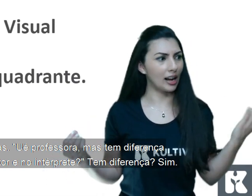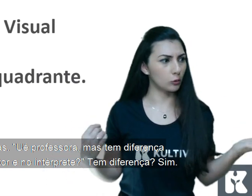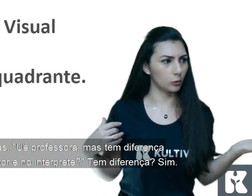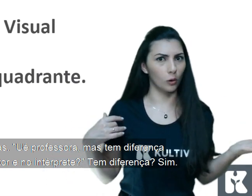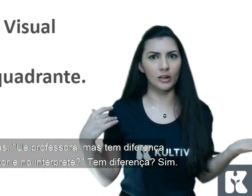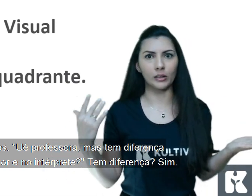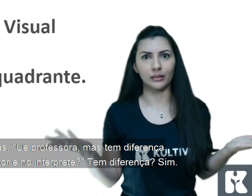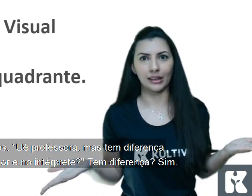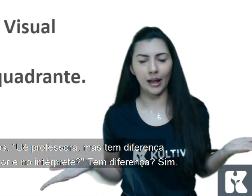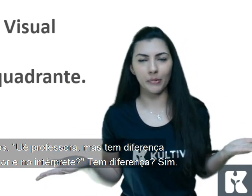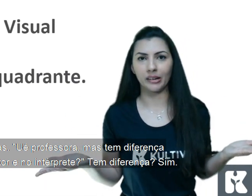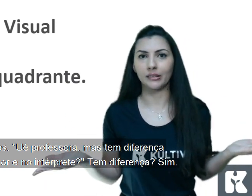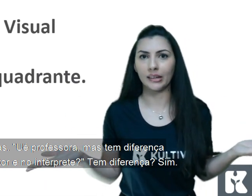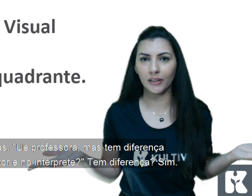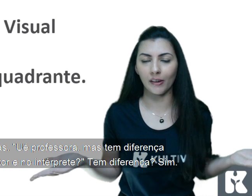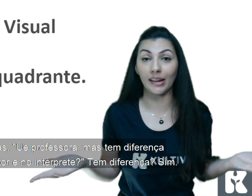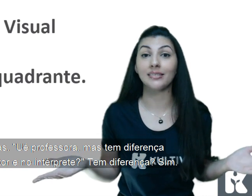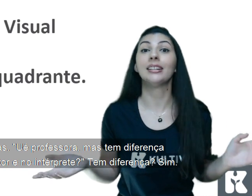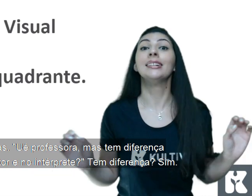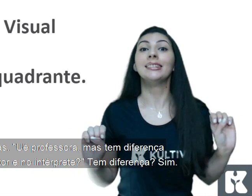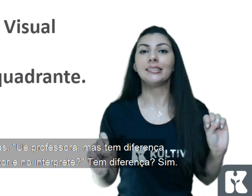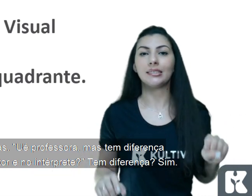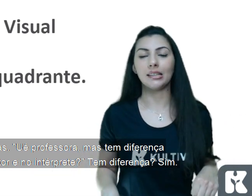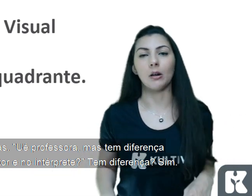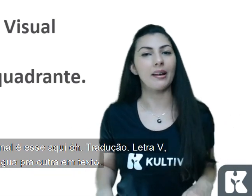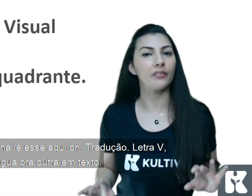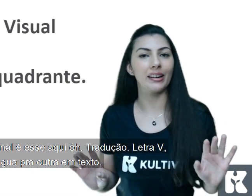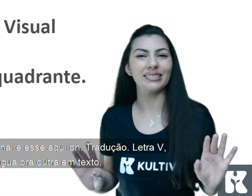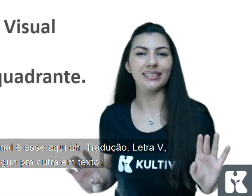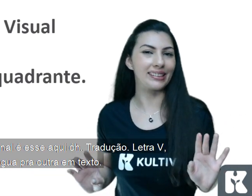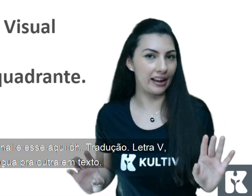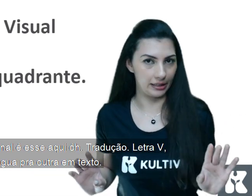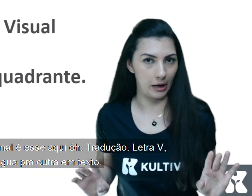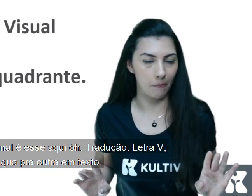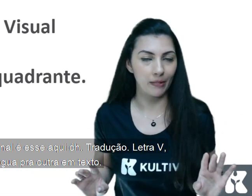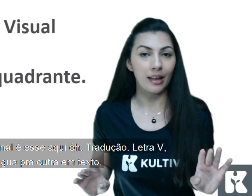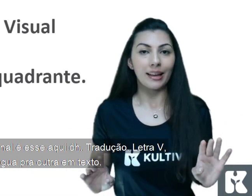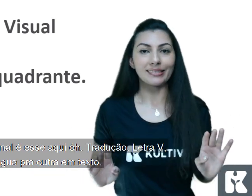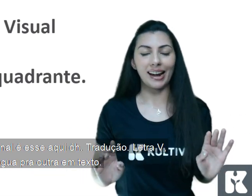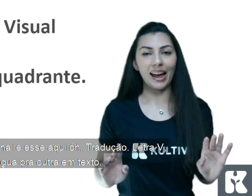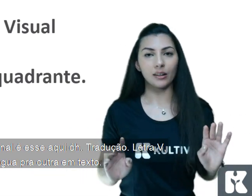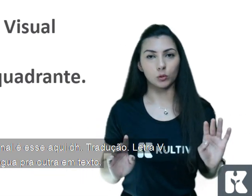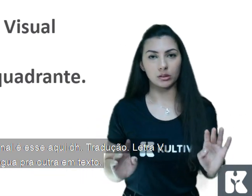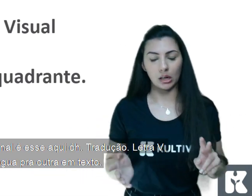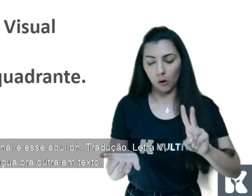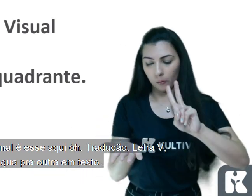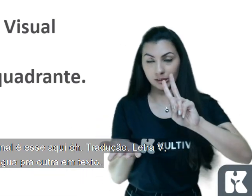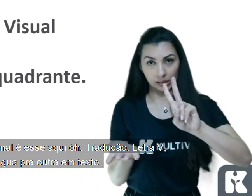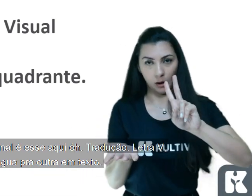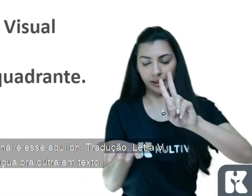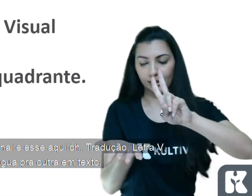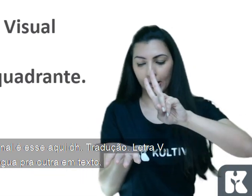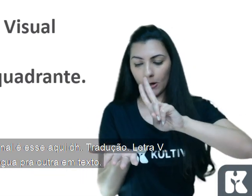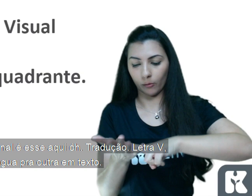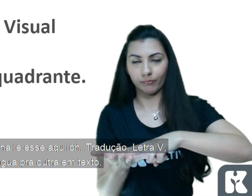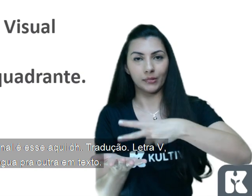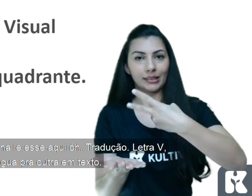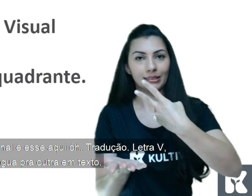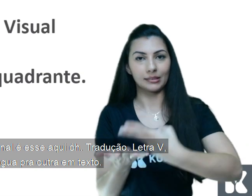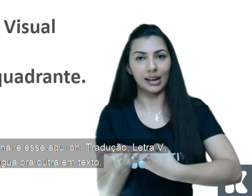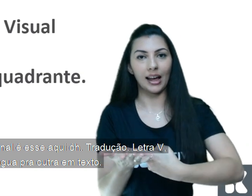no tradutor e no intérprete? Tem diferença? Sim, uma diferença técnica. Tradução, sinal é esse